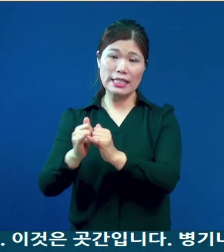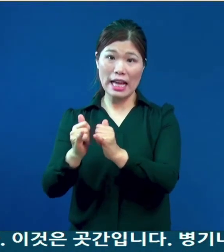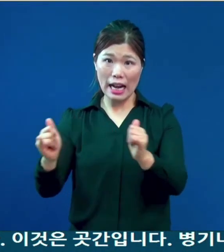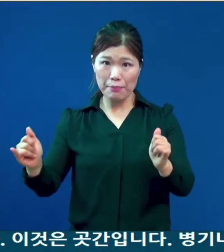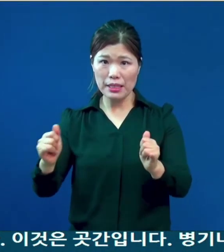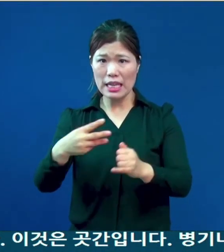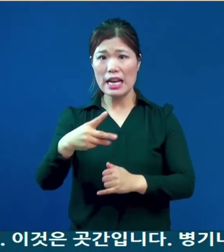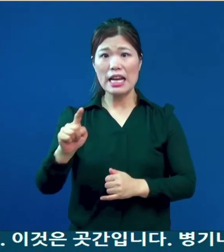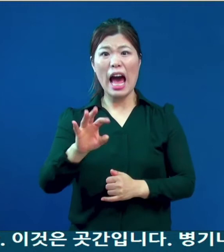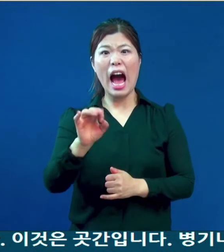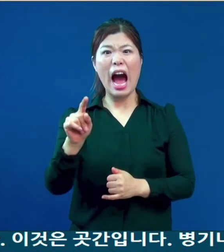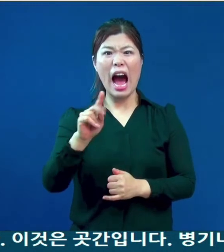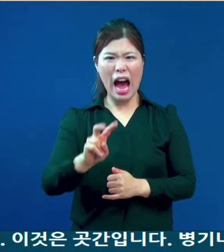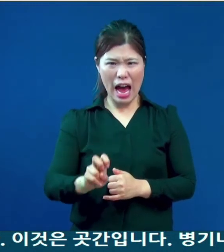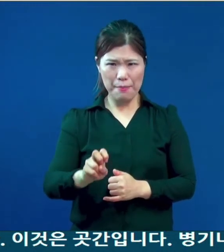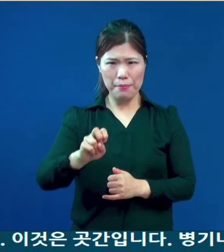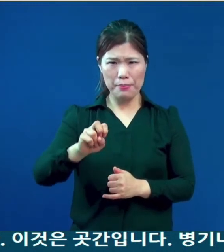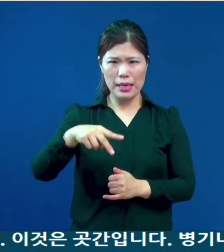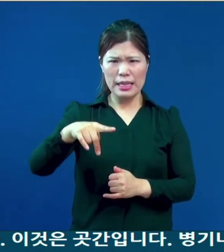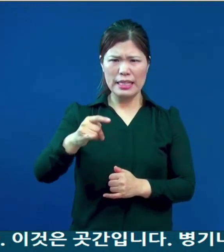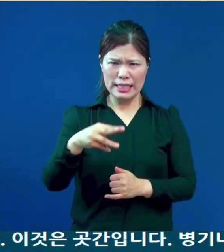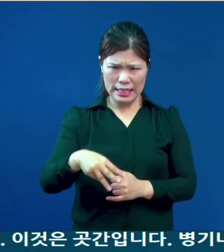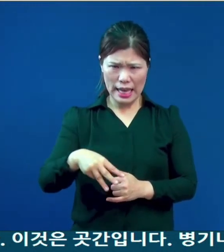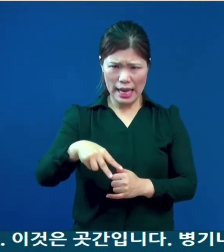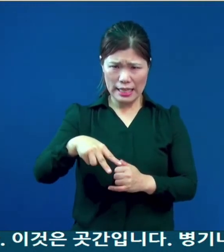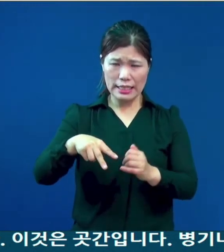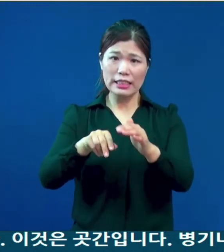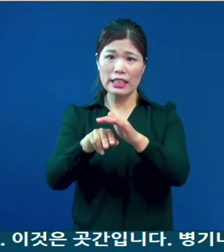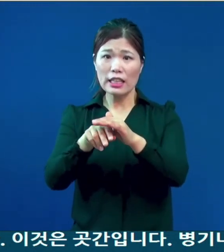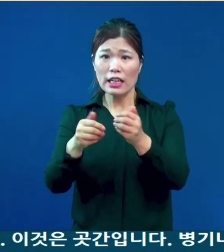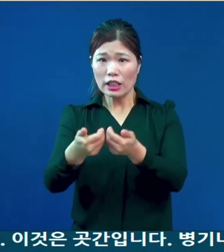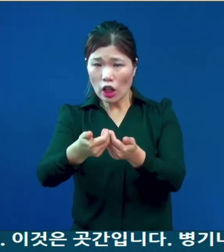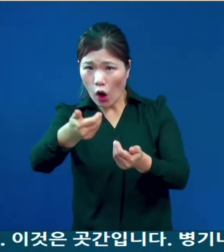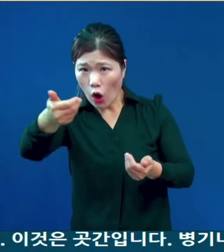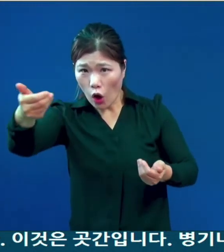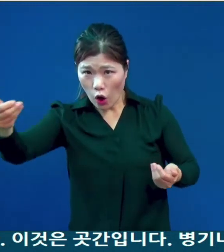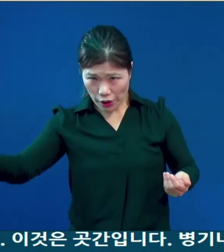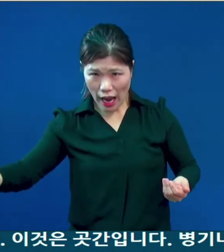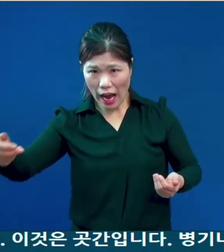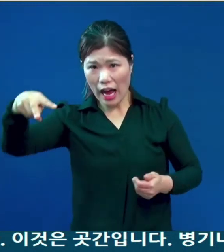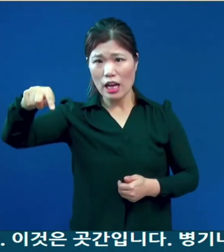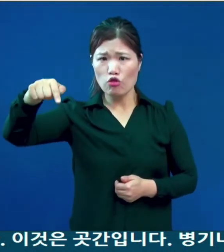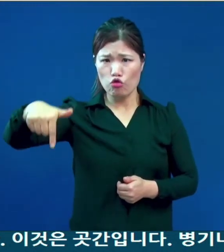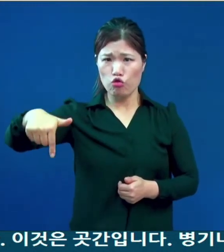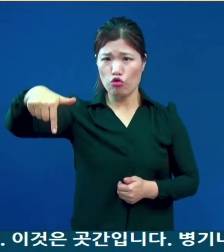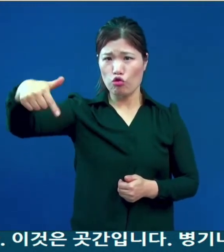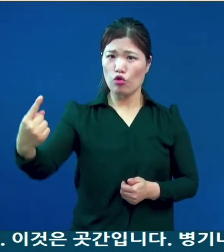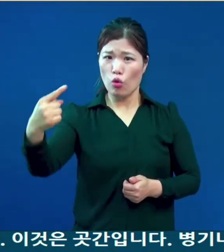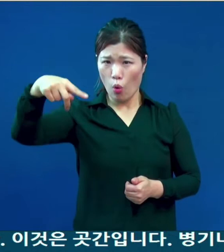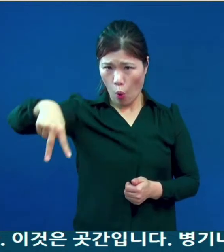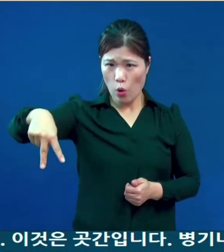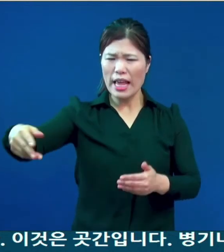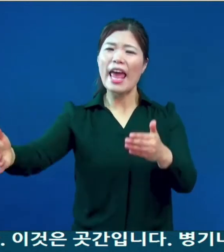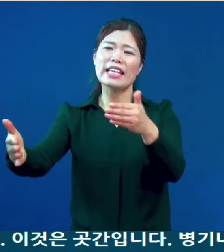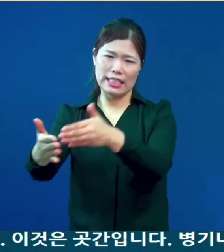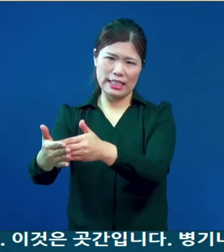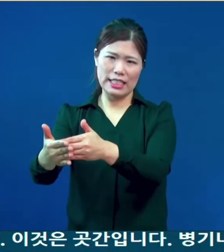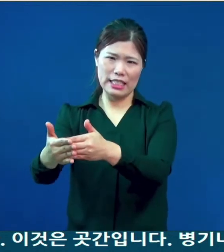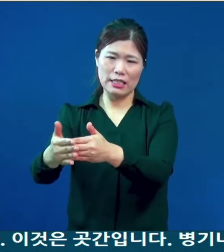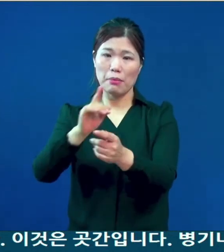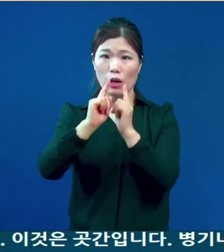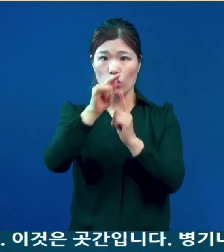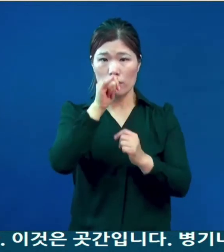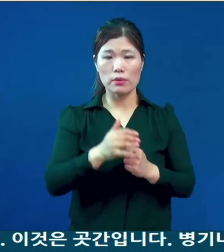숫곳에 이르니 유아 외에 보행하는 장정이 60만 가량이요. 여러분, 이것이 바로 하나님의